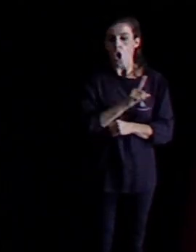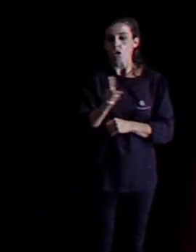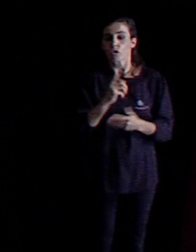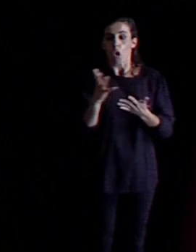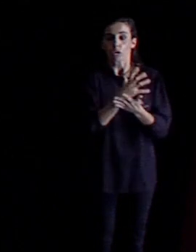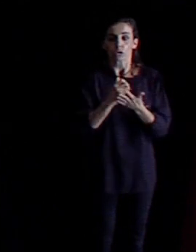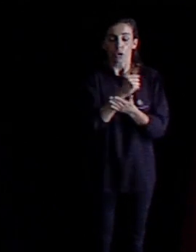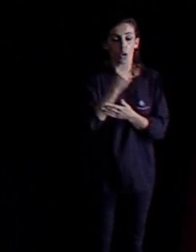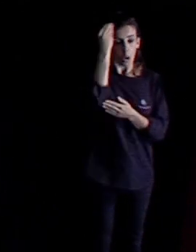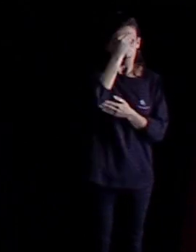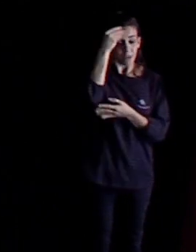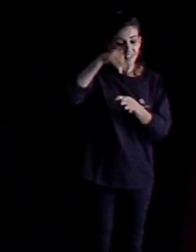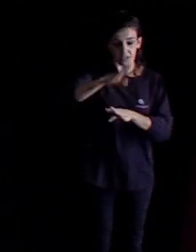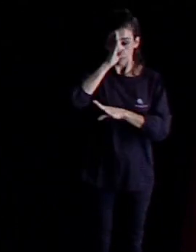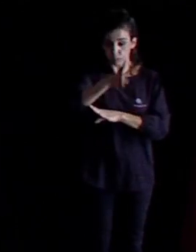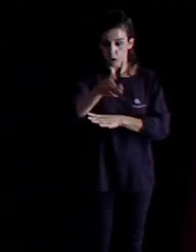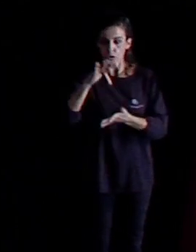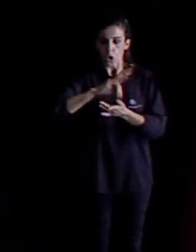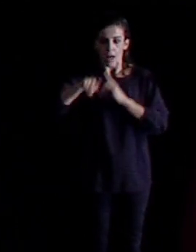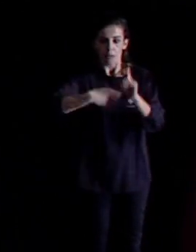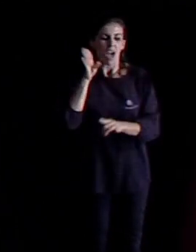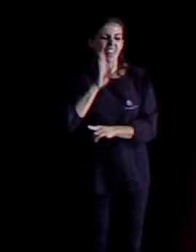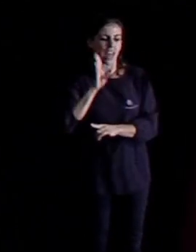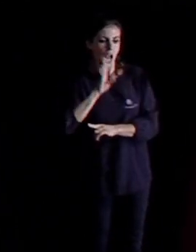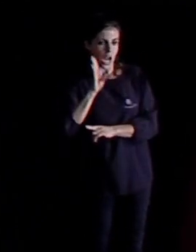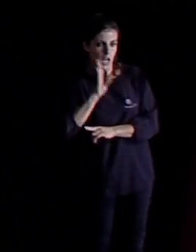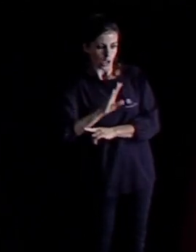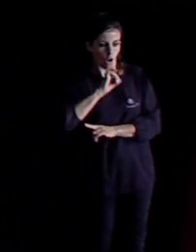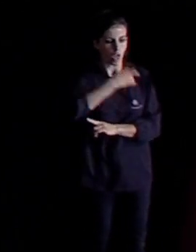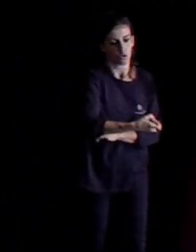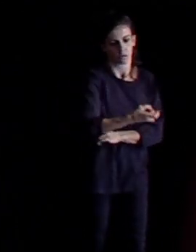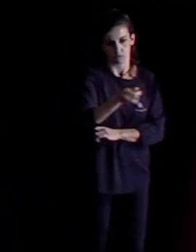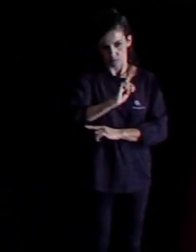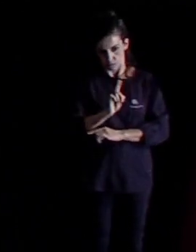ese pensamiento heterosexista cometen un delito de odio, eso es obvio. Pero bueno,